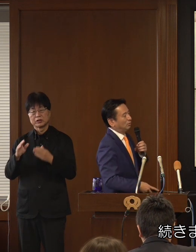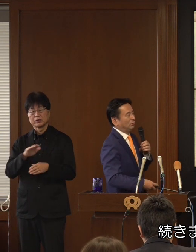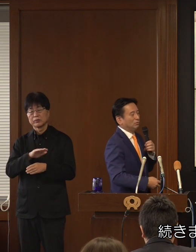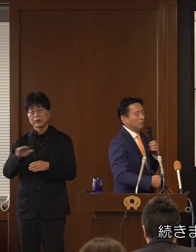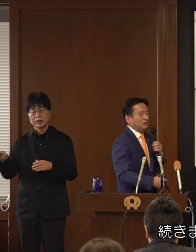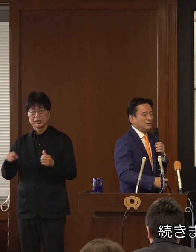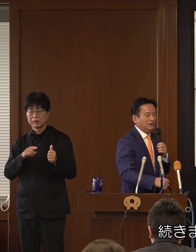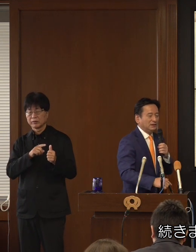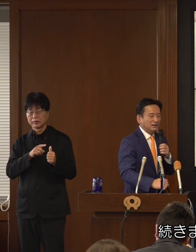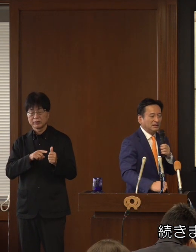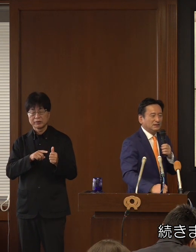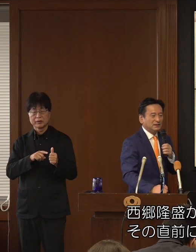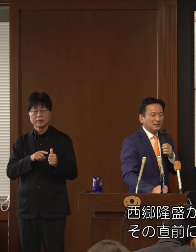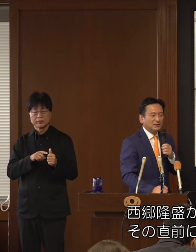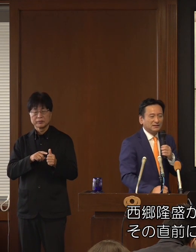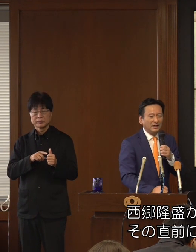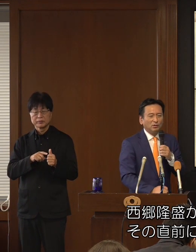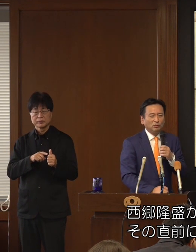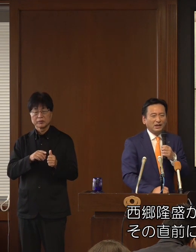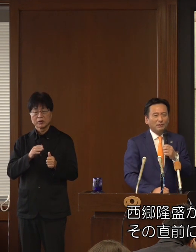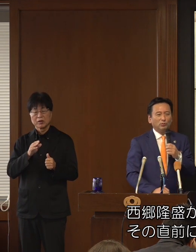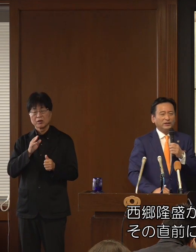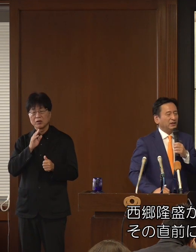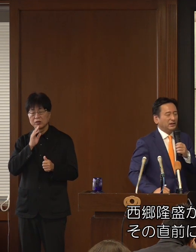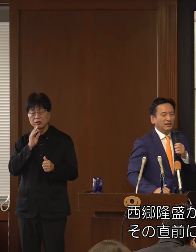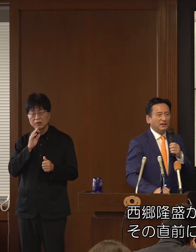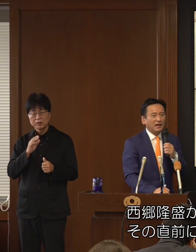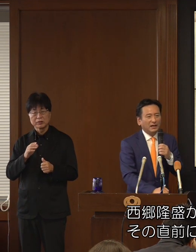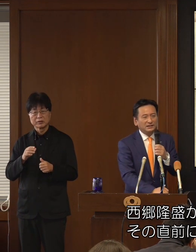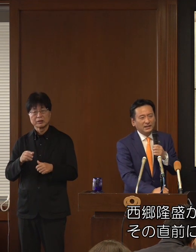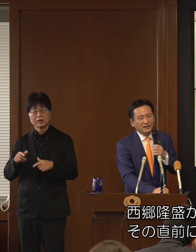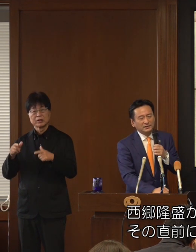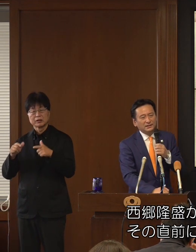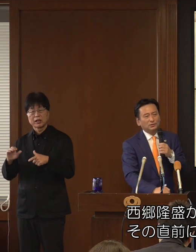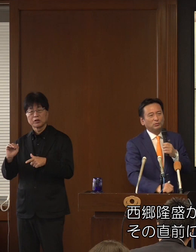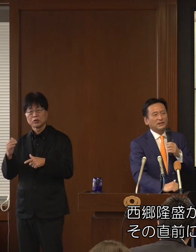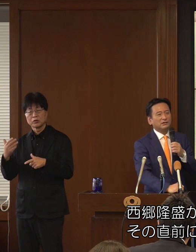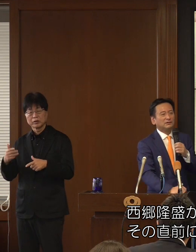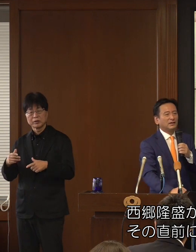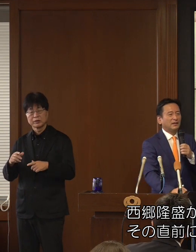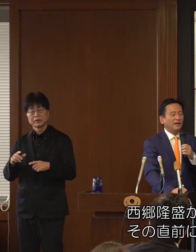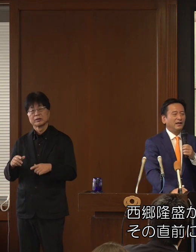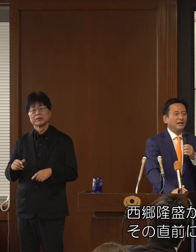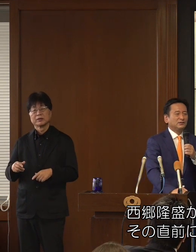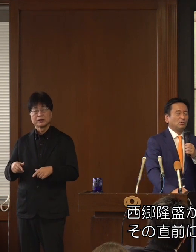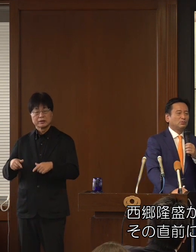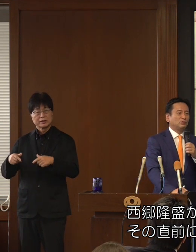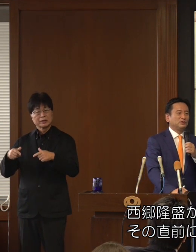まあ、本当に西郷隆盛が西南戦争で亡くなって、その直前